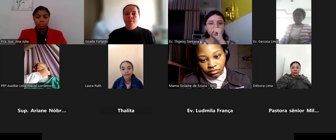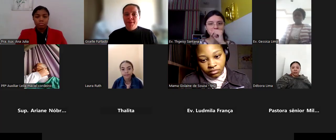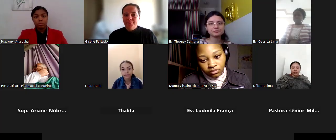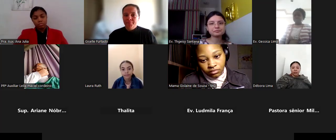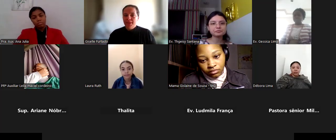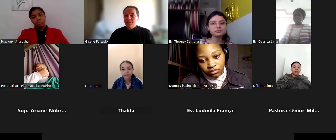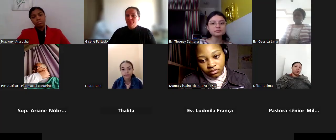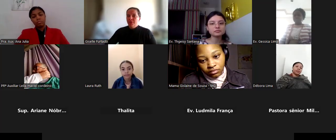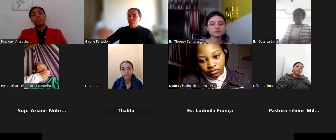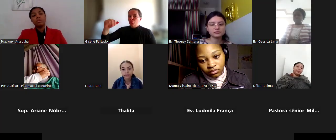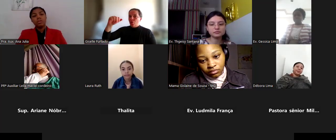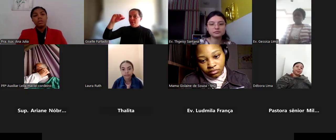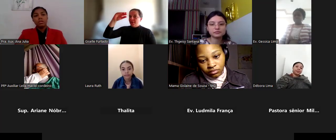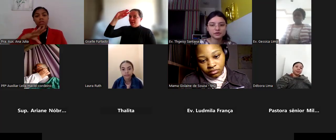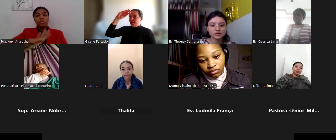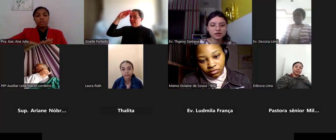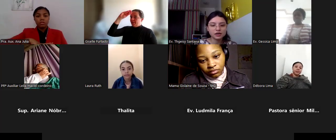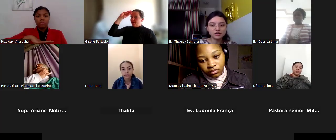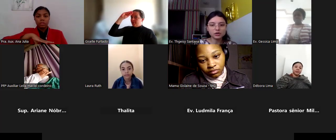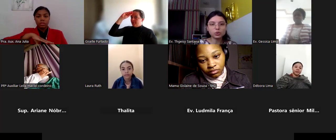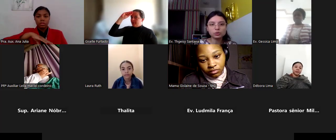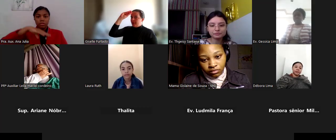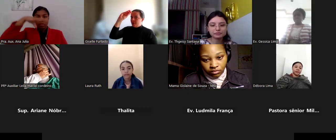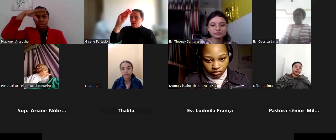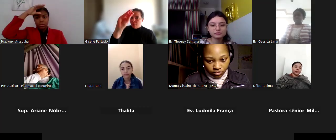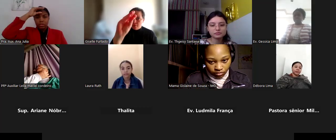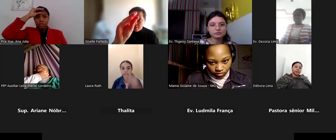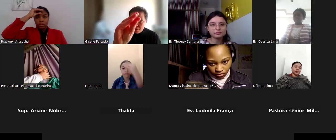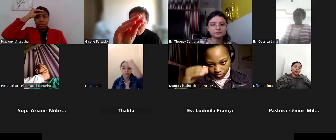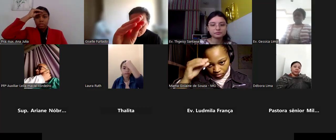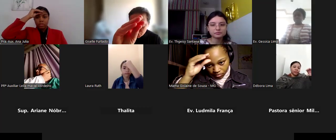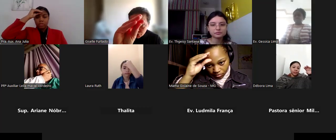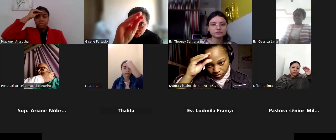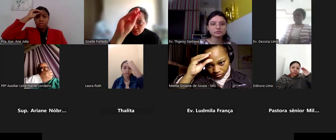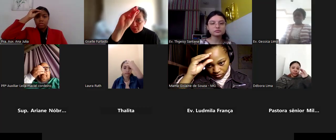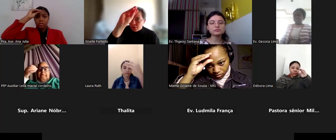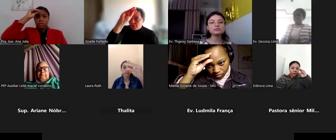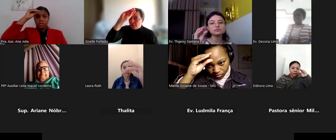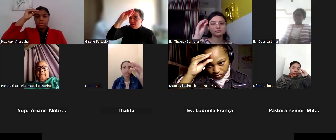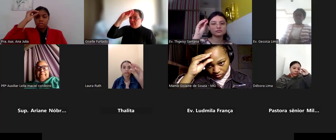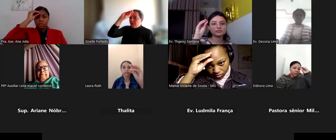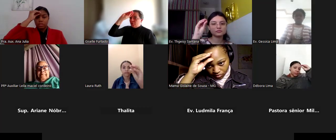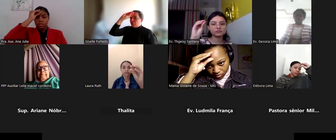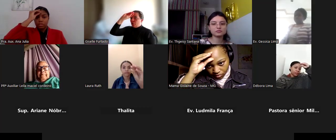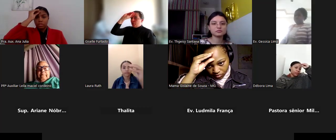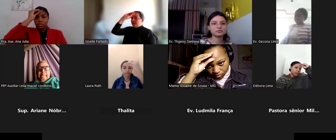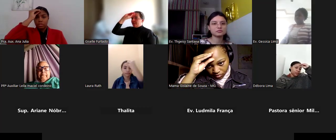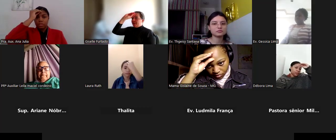homem, espírito do homem. Ó, a mão fechadinha aqui. Eu toco na